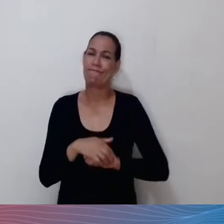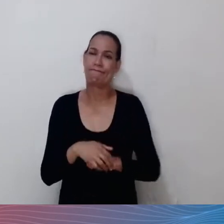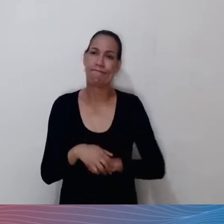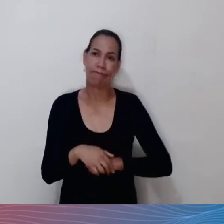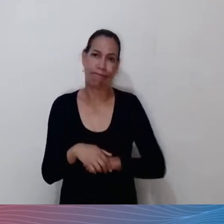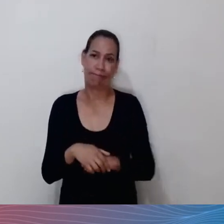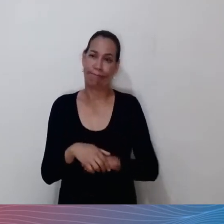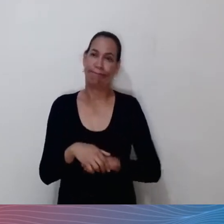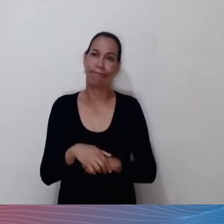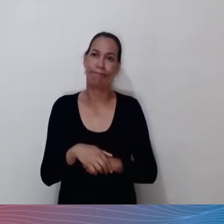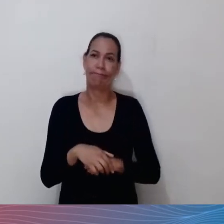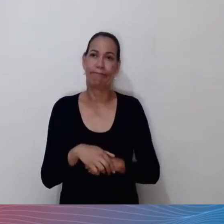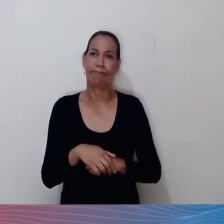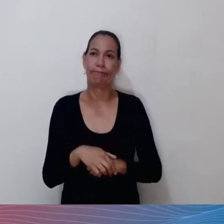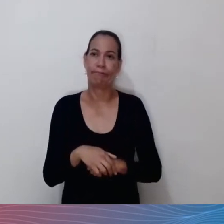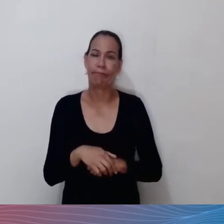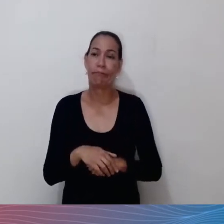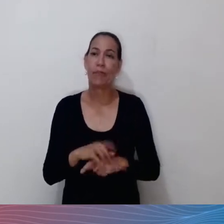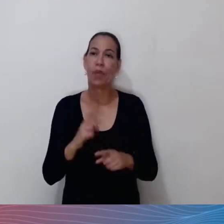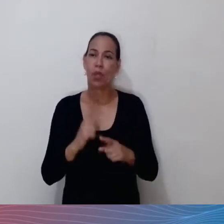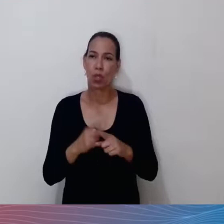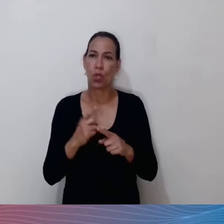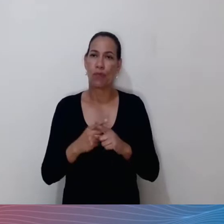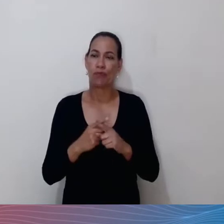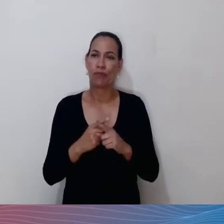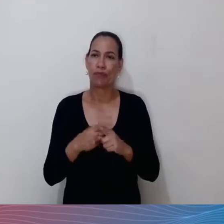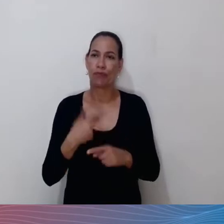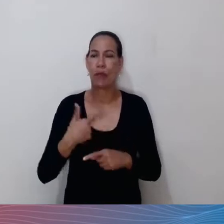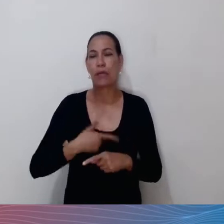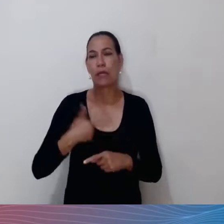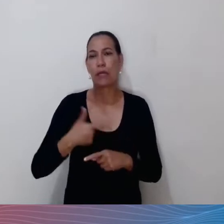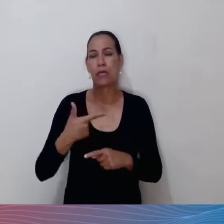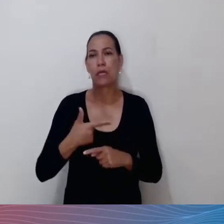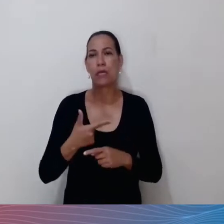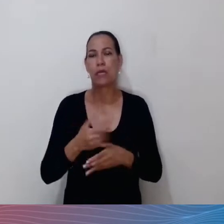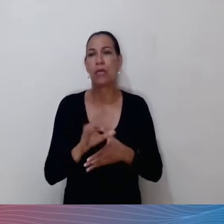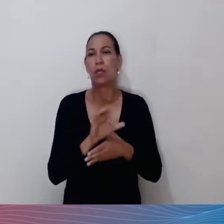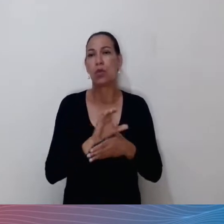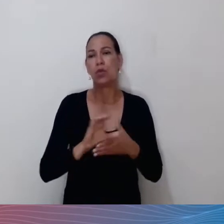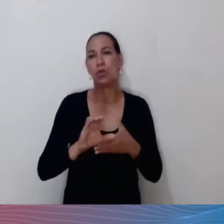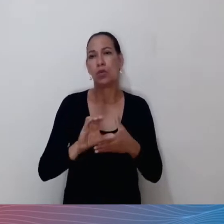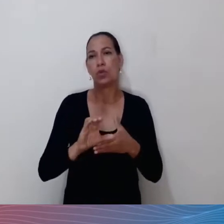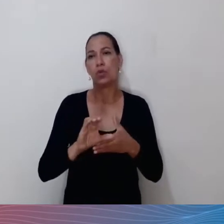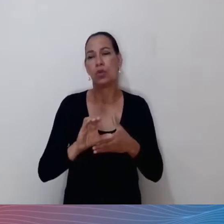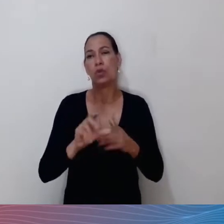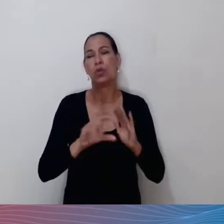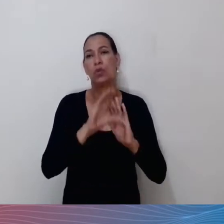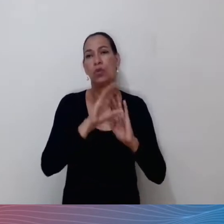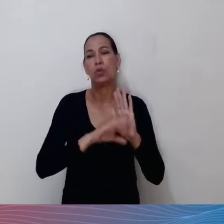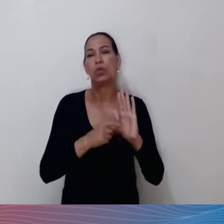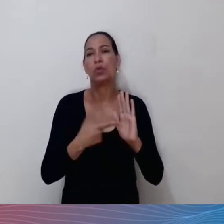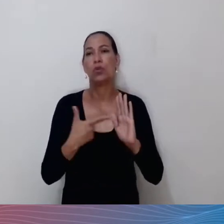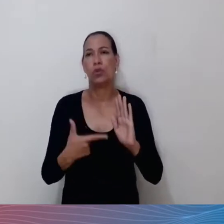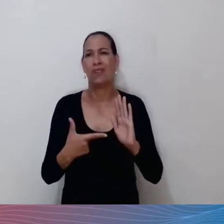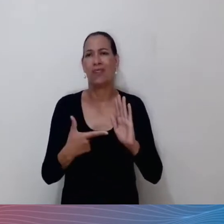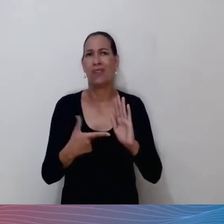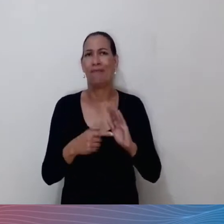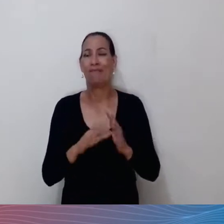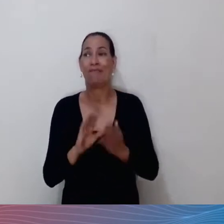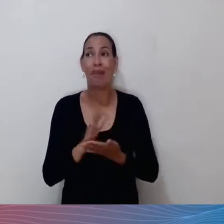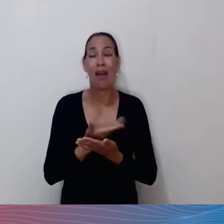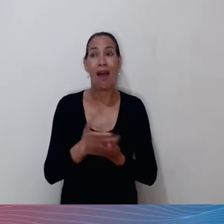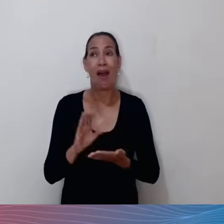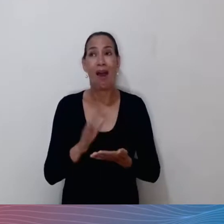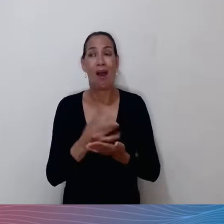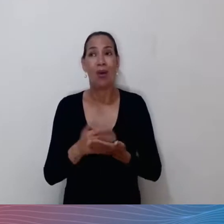Porque em 2 Coríntios 2 falam: uns terão cheiro de vida para vida,